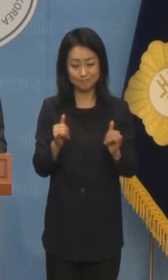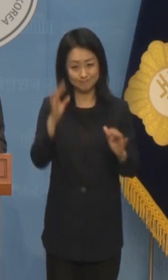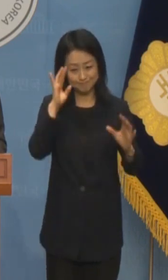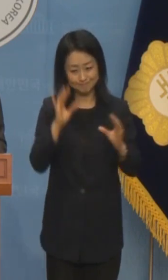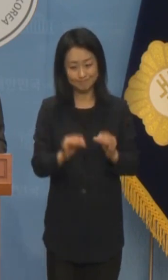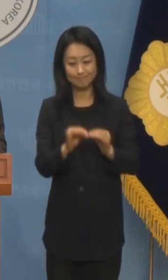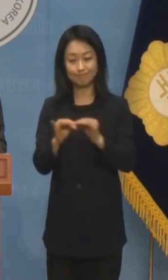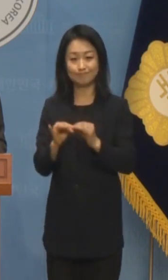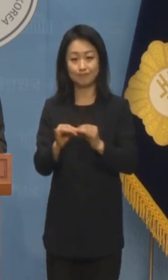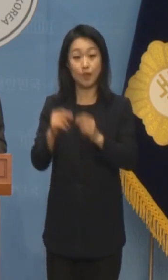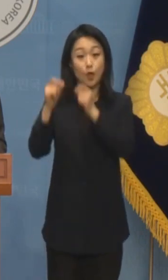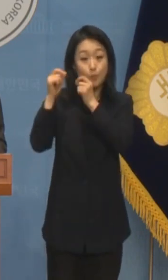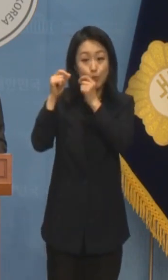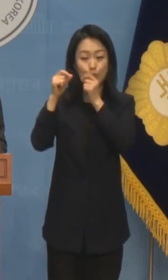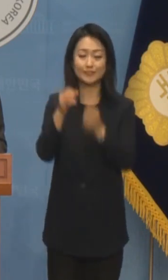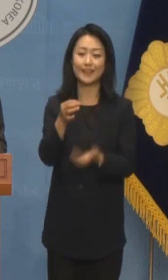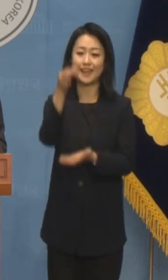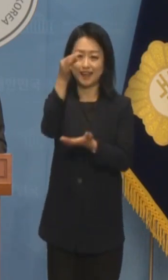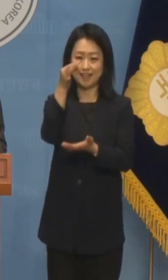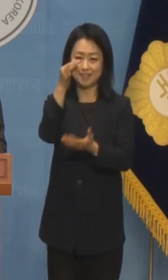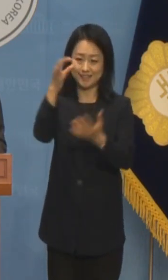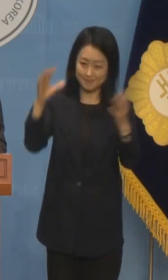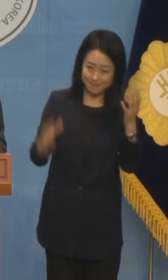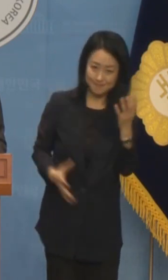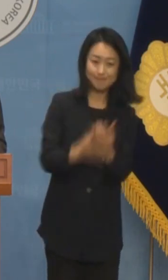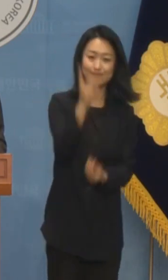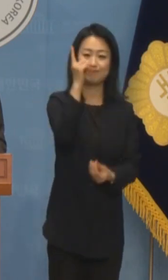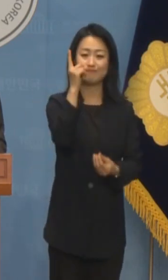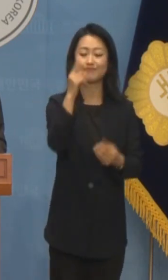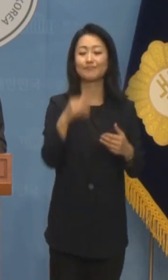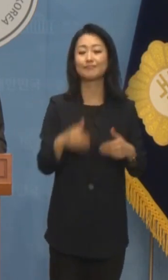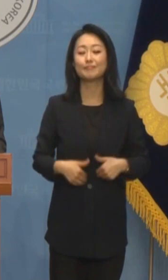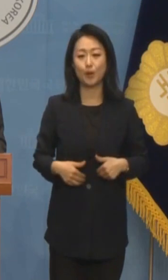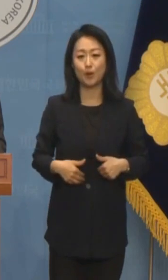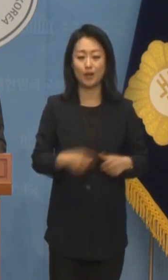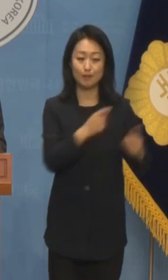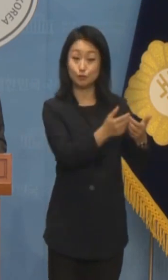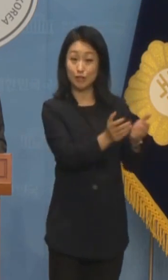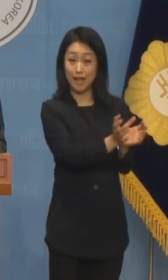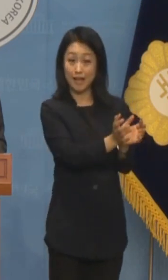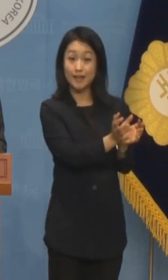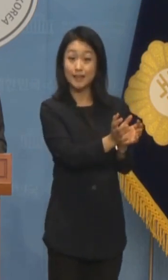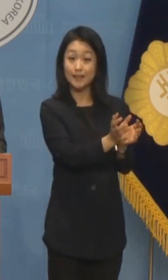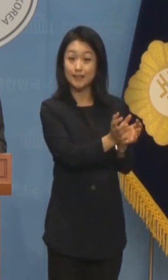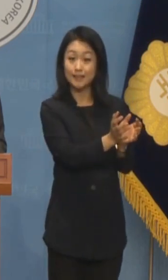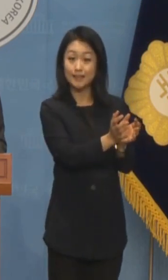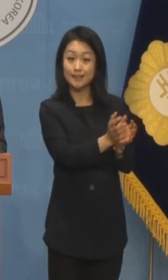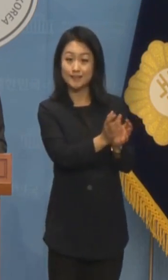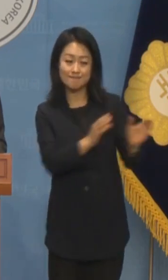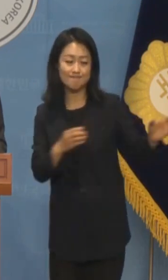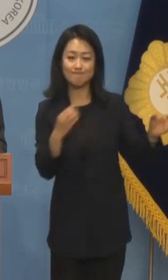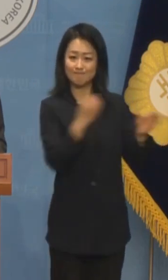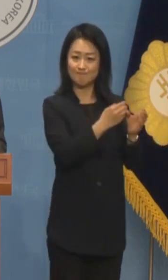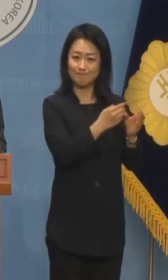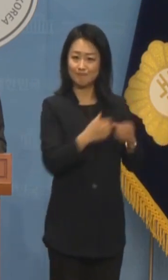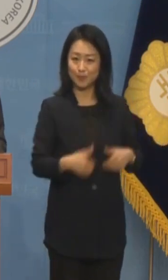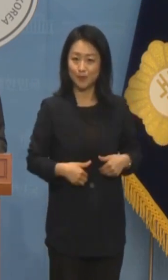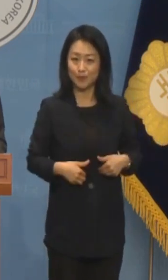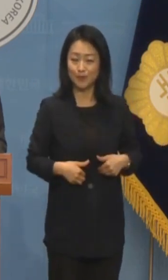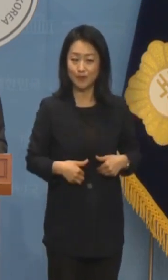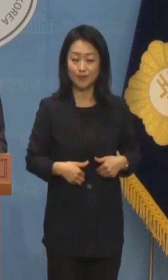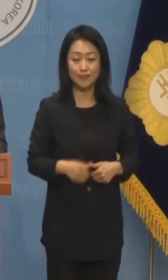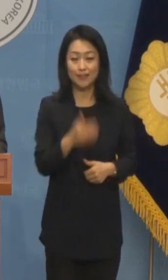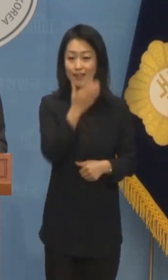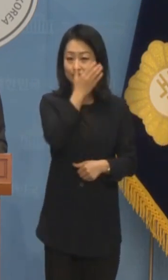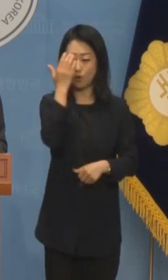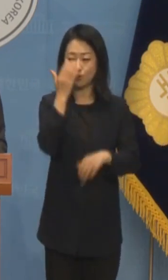공감하는 보수의 가치로 하나 되어야만 합니다. 민주당을 그렇게 상대해야만 합니다.